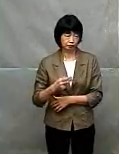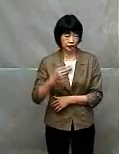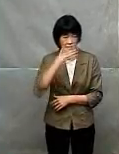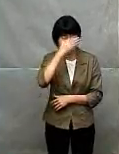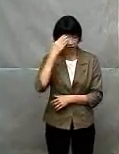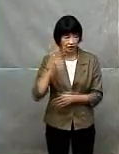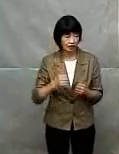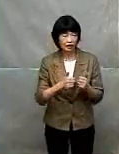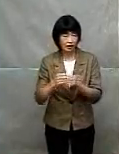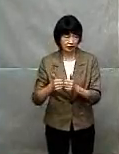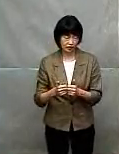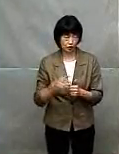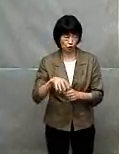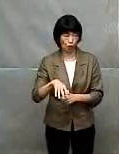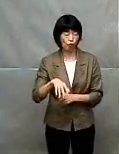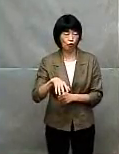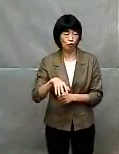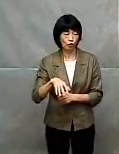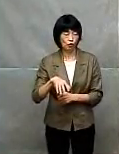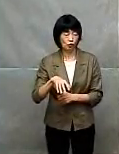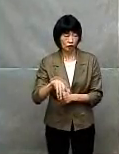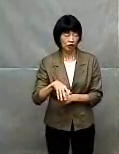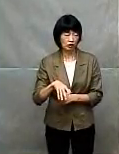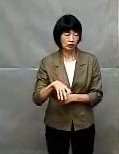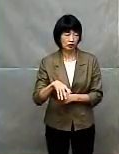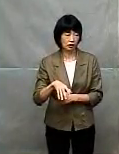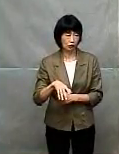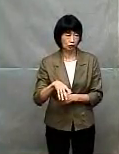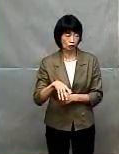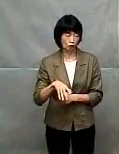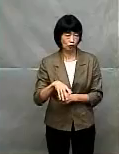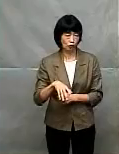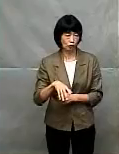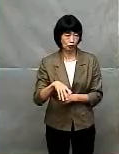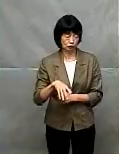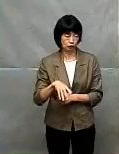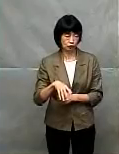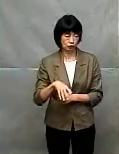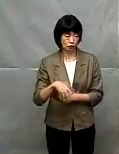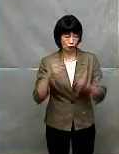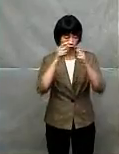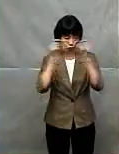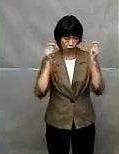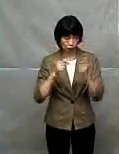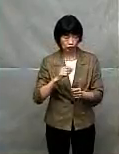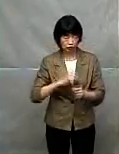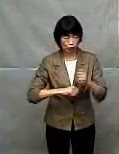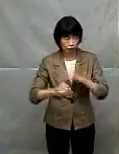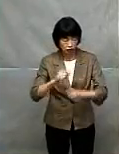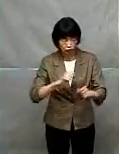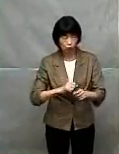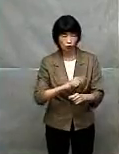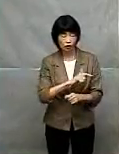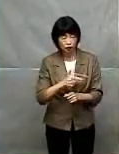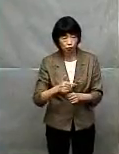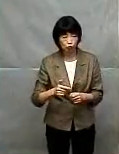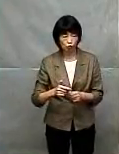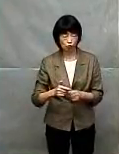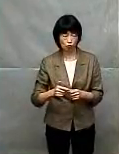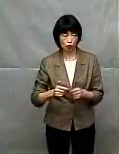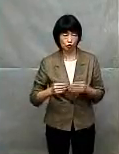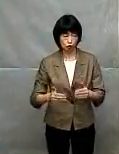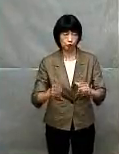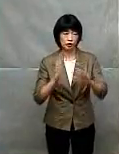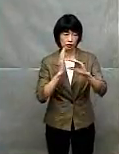JC 青年会議所ですね、JC などの経済団体等による独自の活動も展開されているところであり